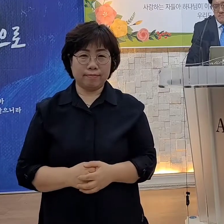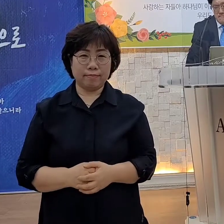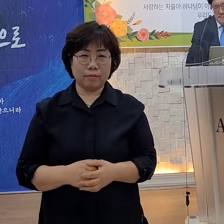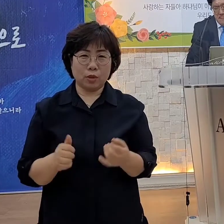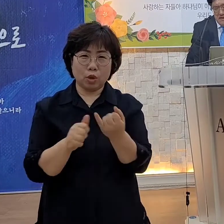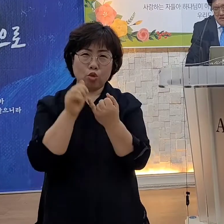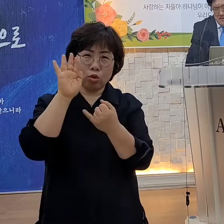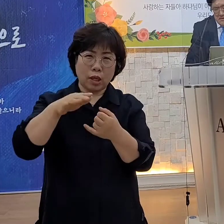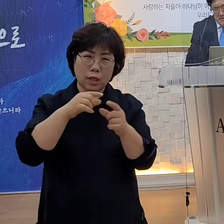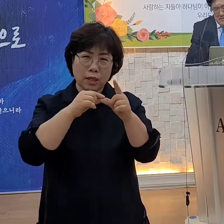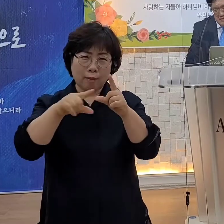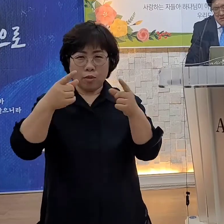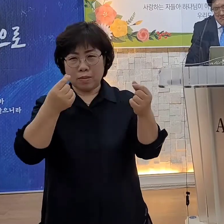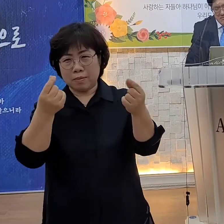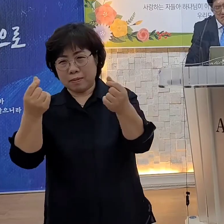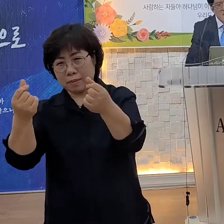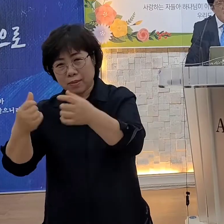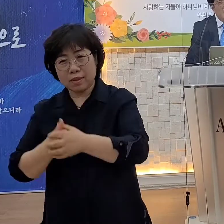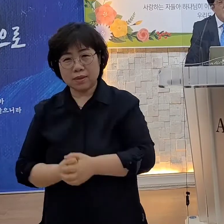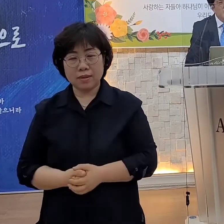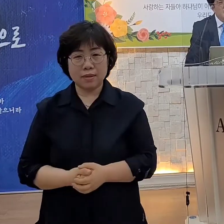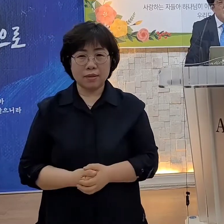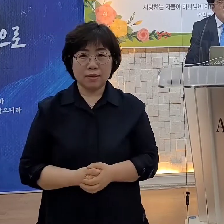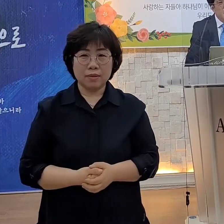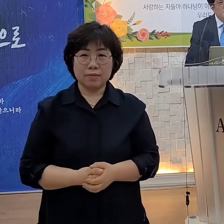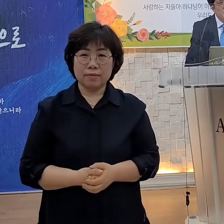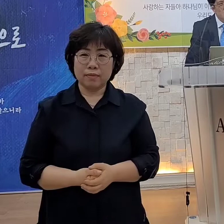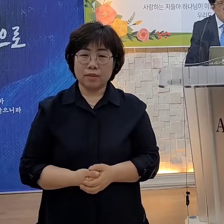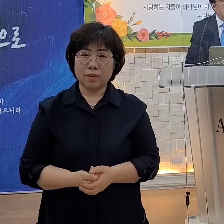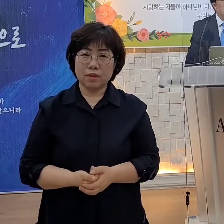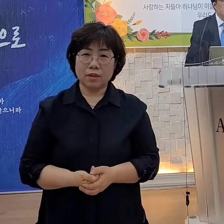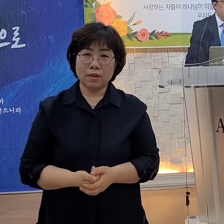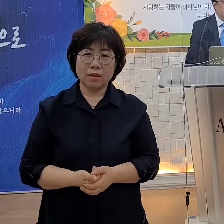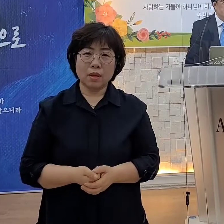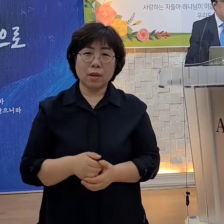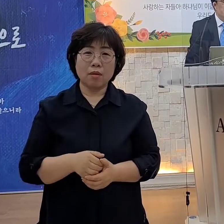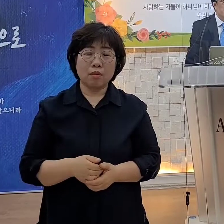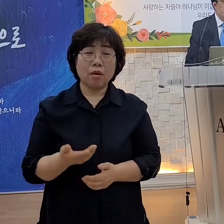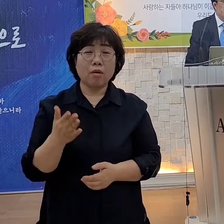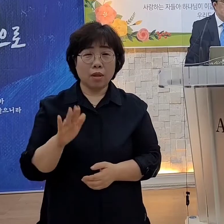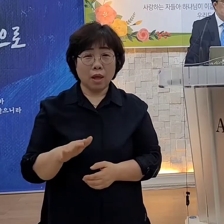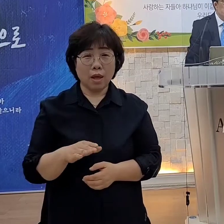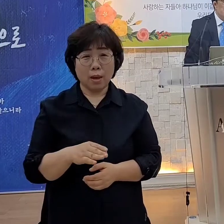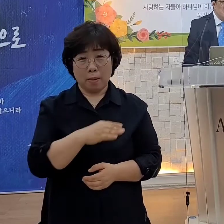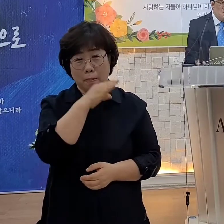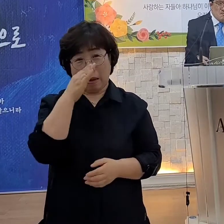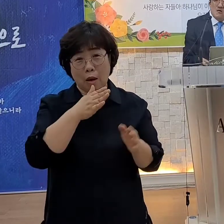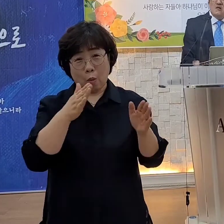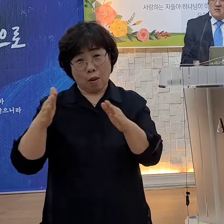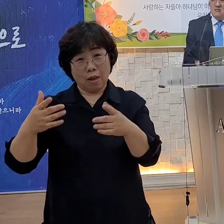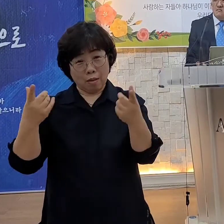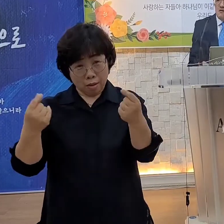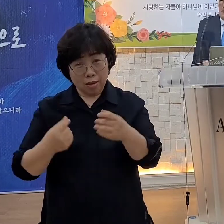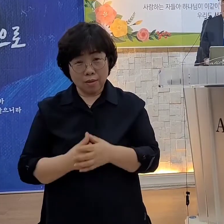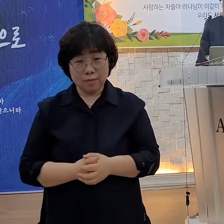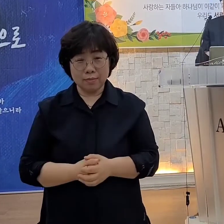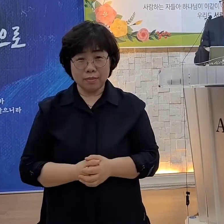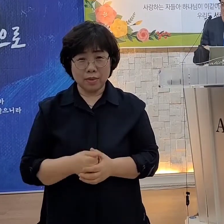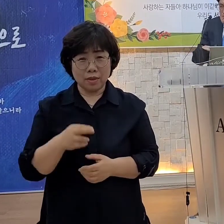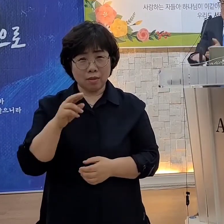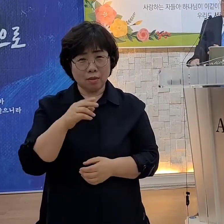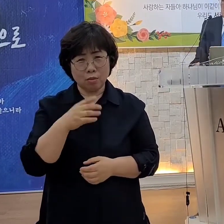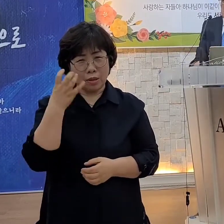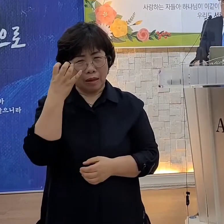근데 여러분 이게 정상적인 과정이에요. 여러분 이거 꼭 기억하셔야 돼요.